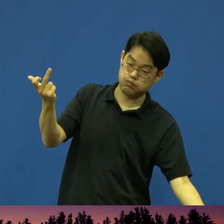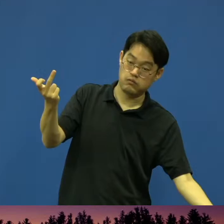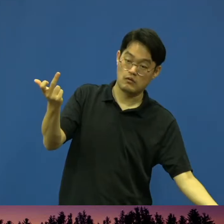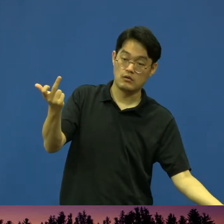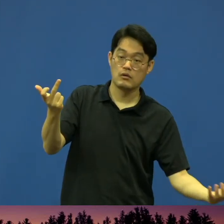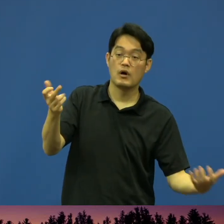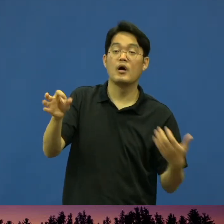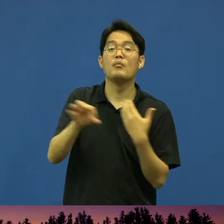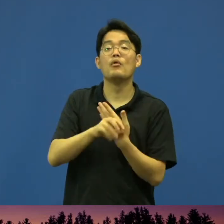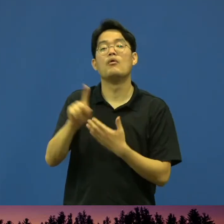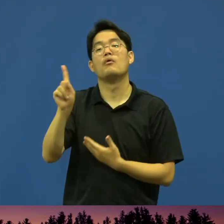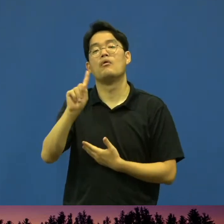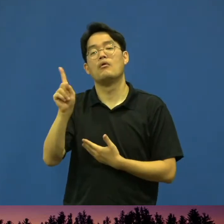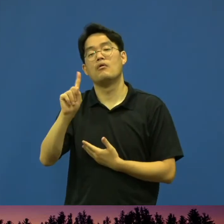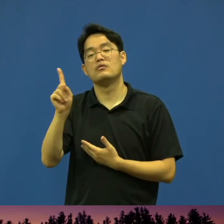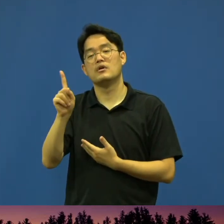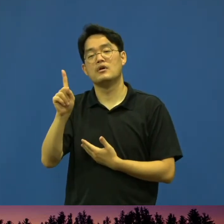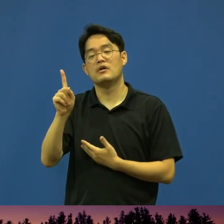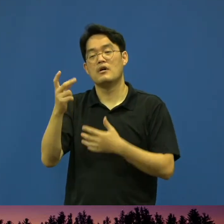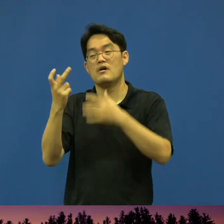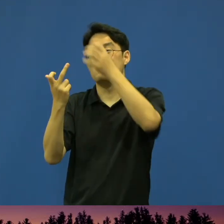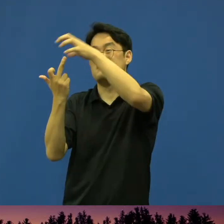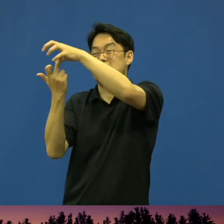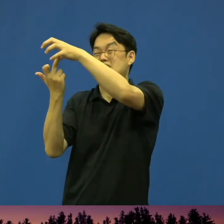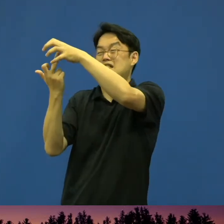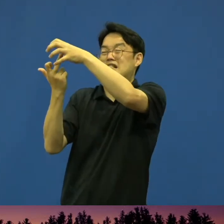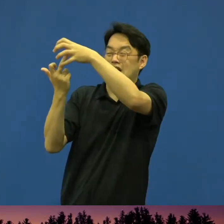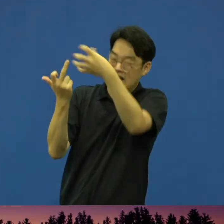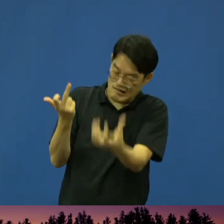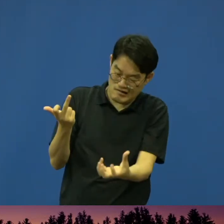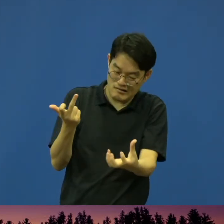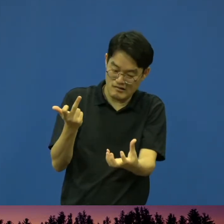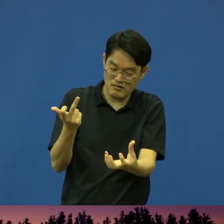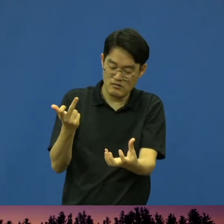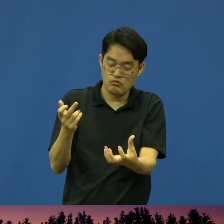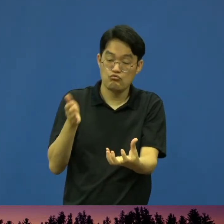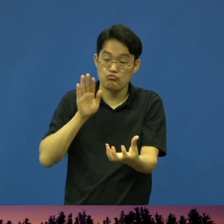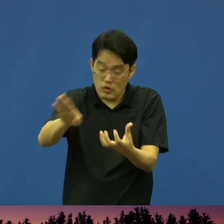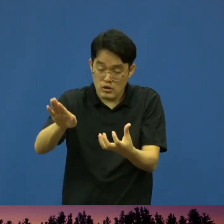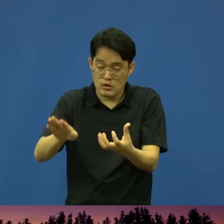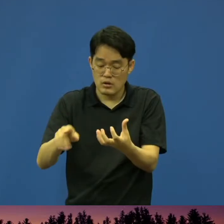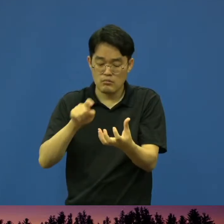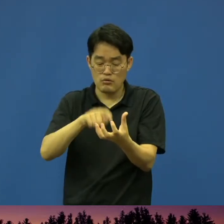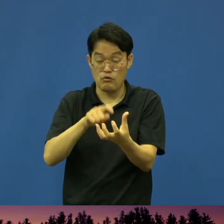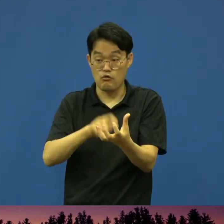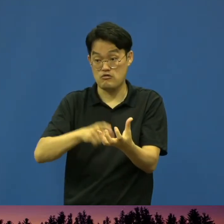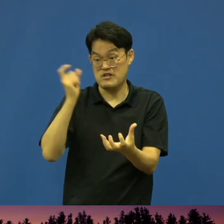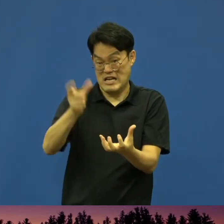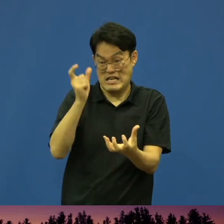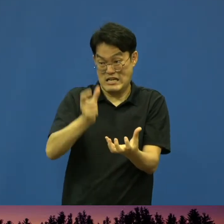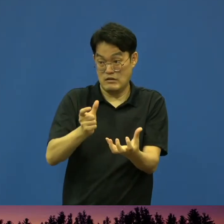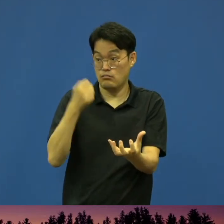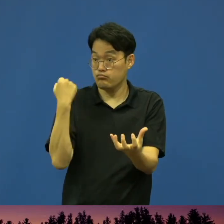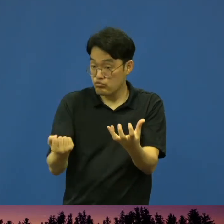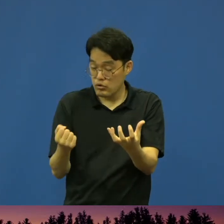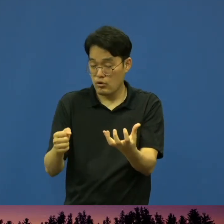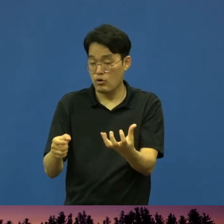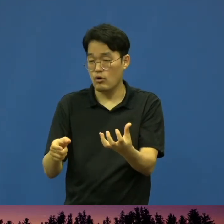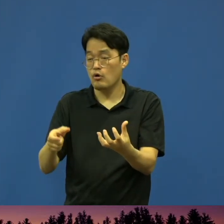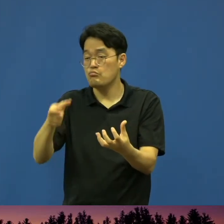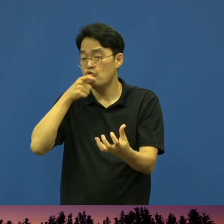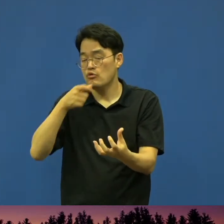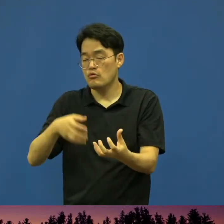물살에도 흘러가고 맙니다. 아주 작은 물결에도 흘러가고 맙니다. 힘이 센 고래라